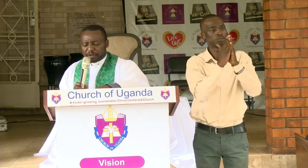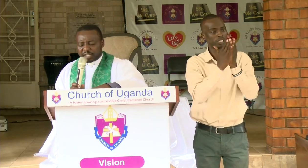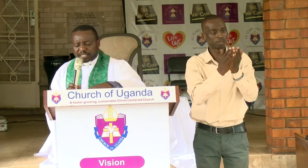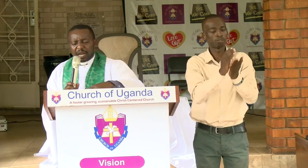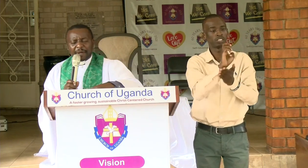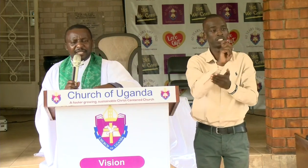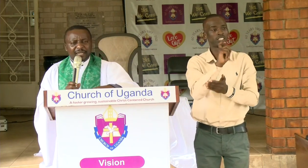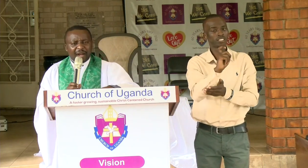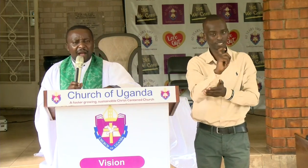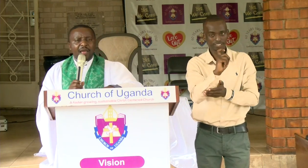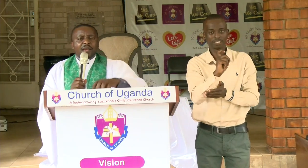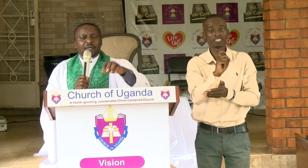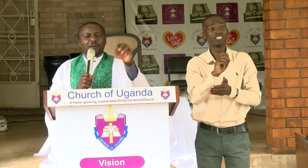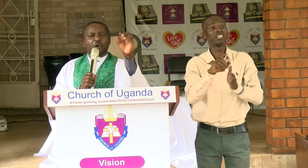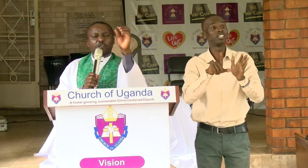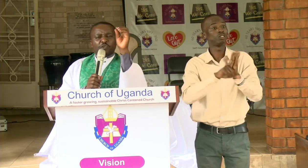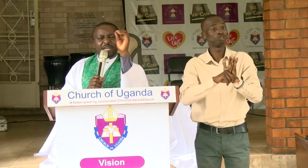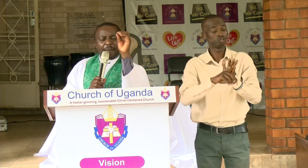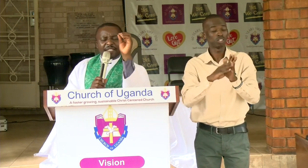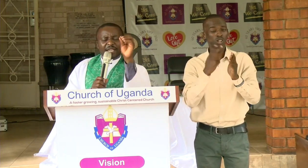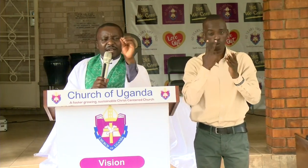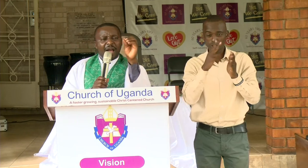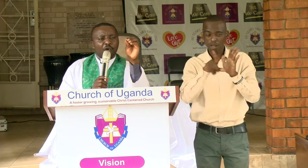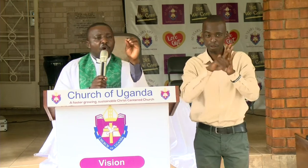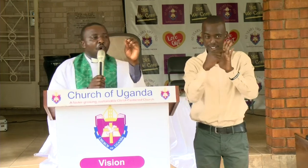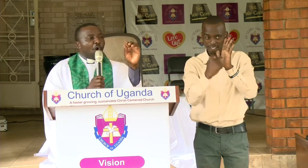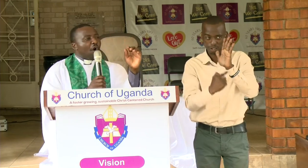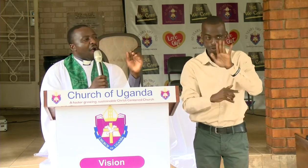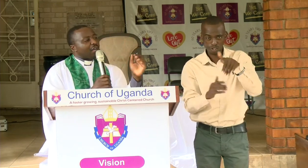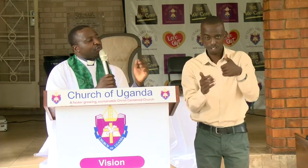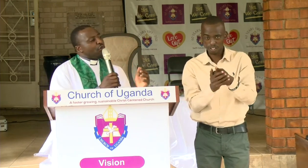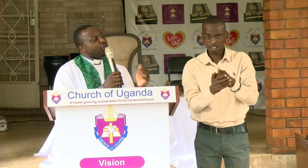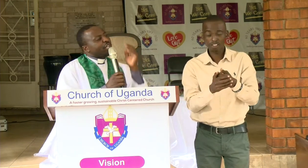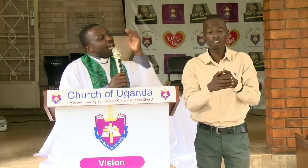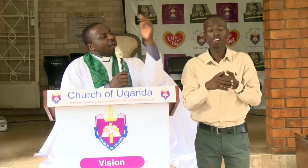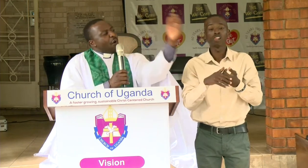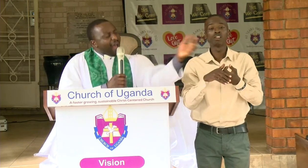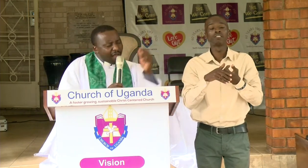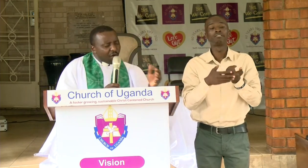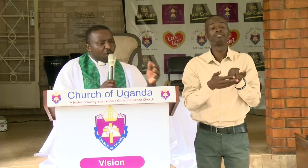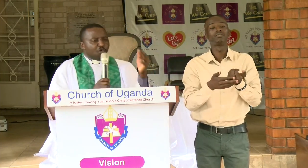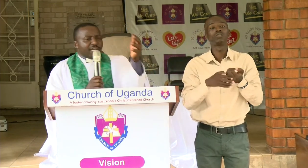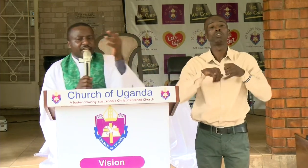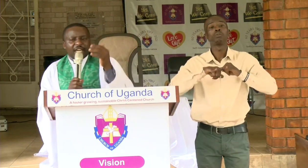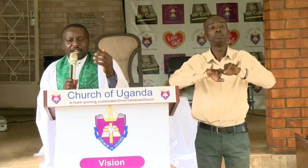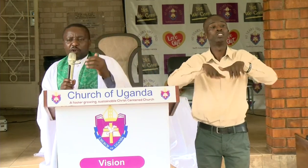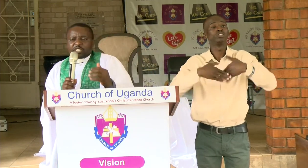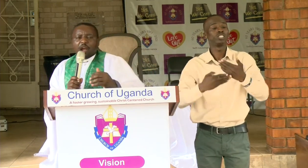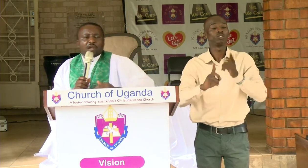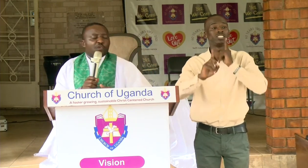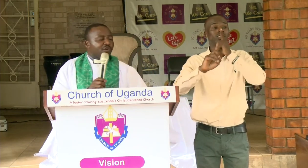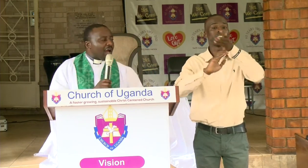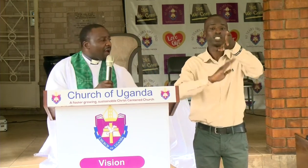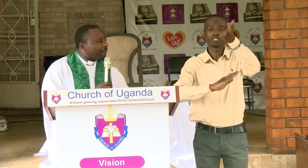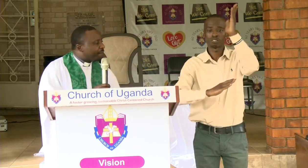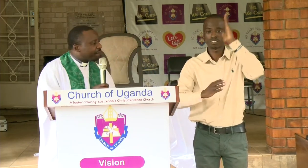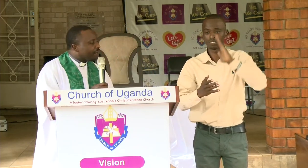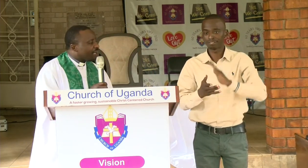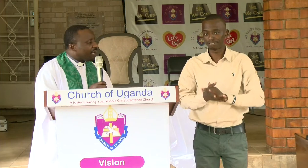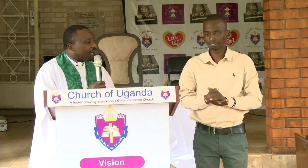ne mu kitabo kino eky'amateeka, ng'otunulidde amateeka ago ogatuuseewa ku lw'ekigendererwa kya